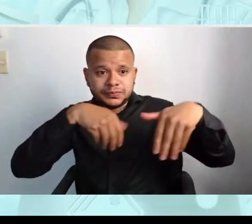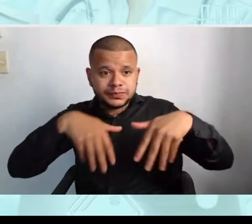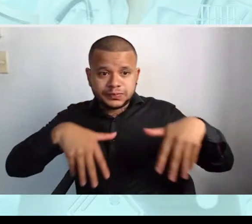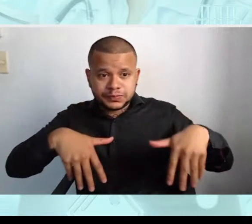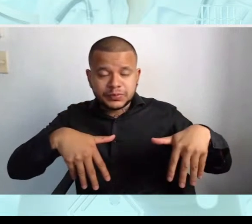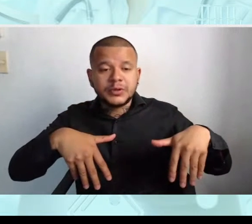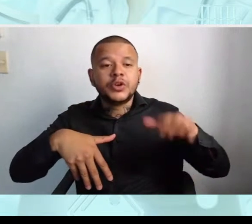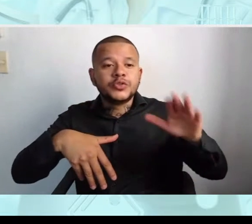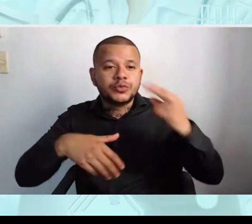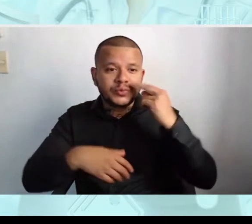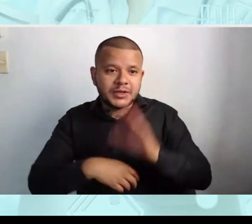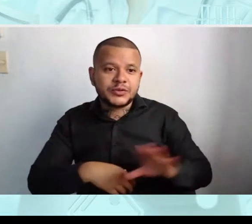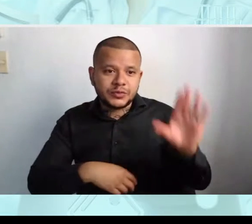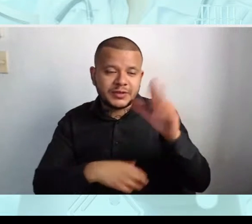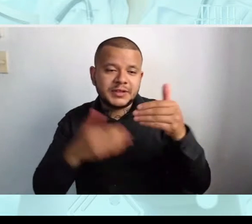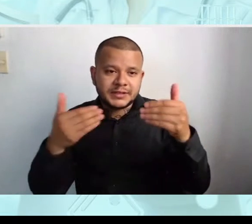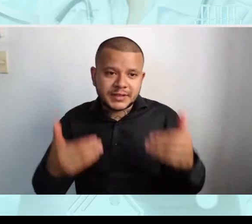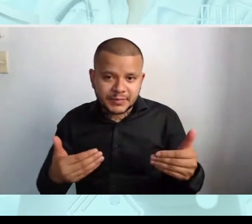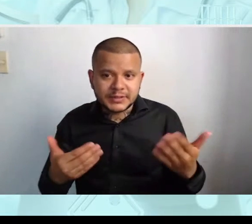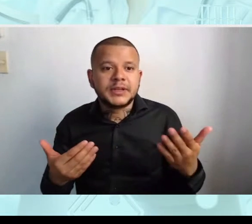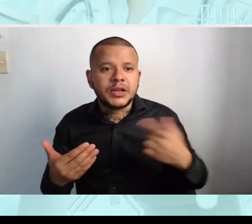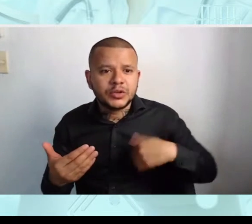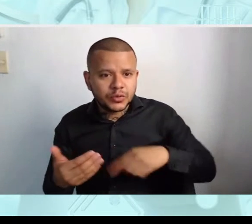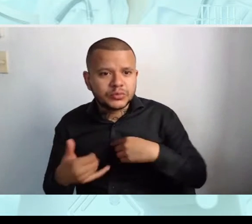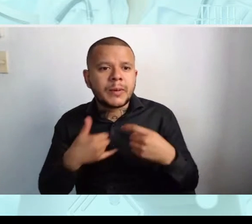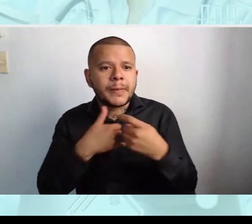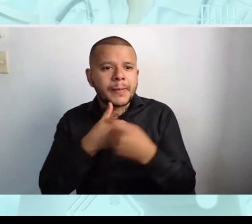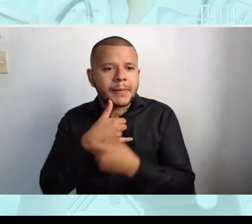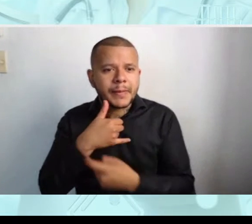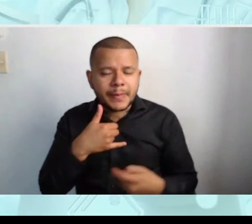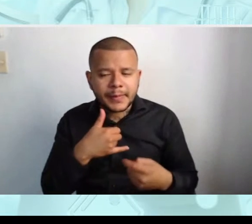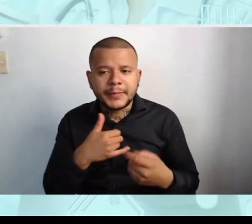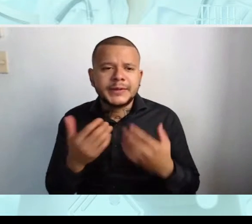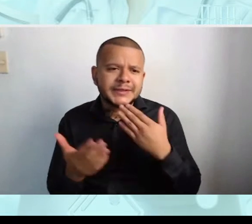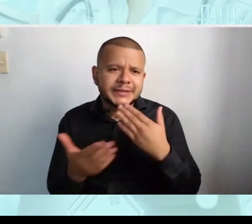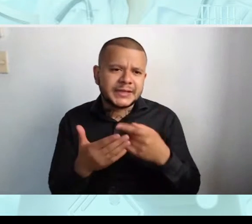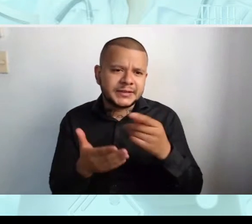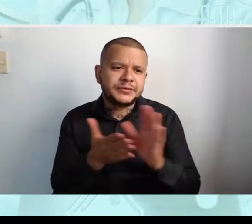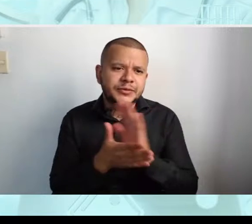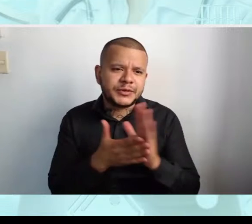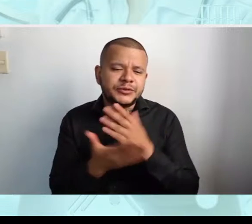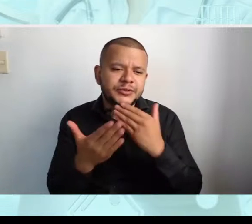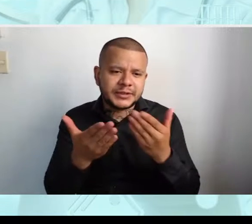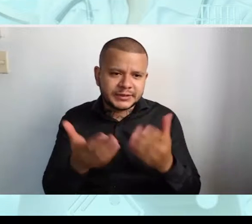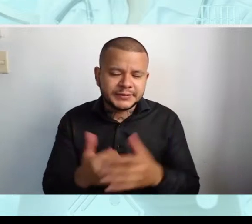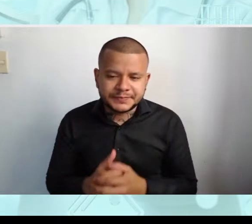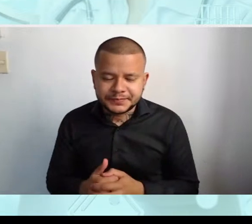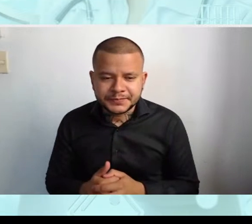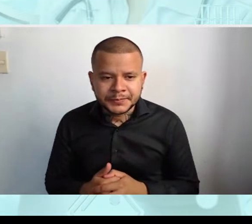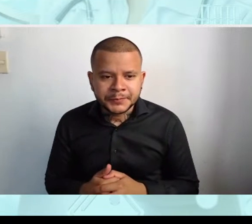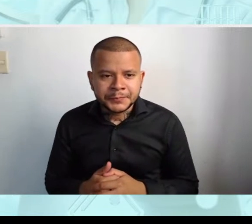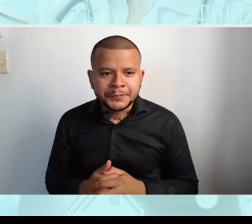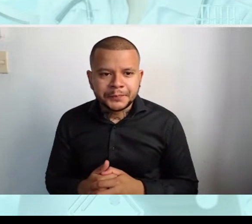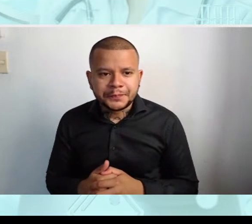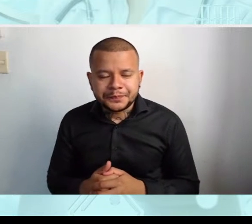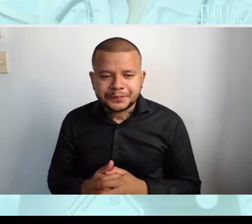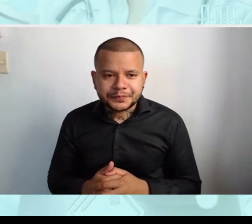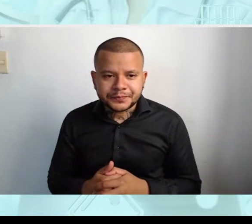Sistema Nacional de Discapacidad, que estamos en los territorios. Y pues gracias por esta información, doctor Walter. Si me lo